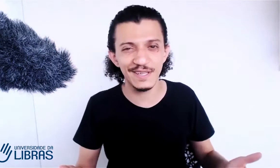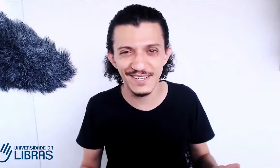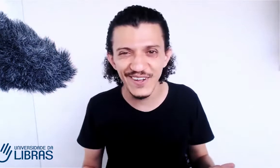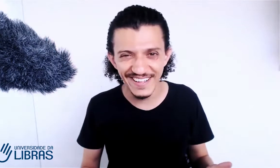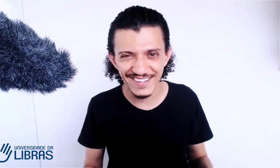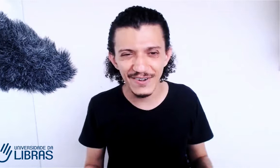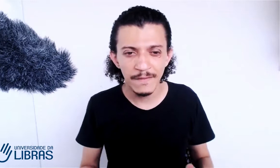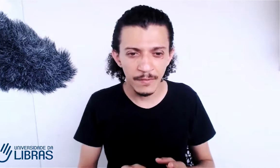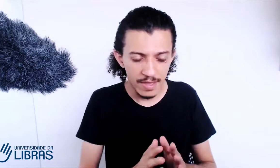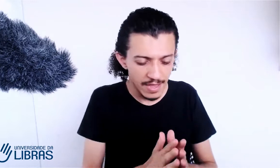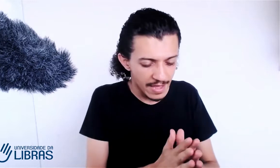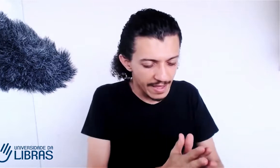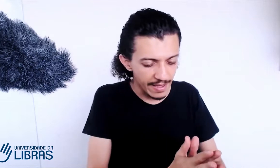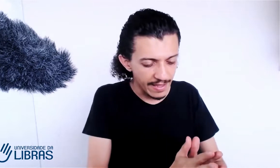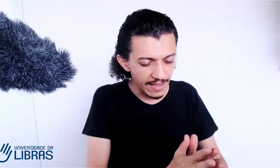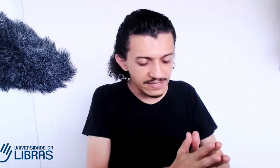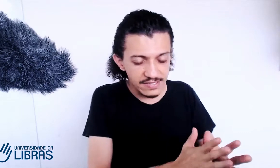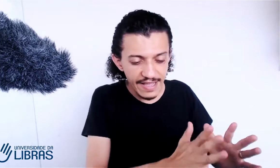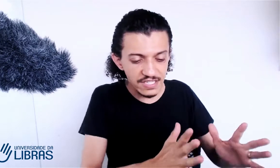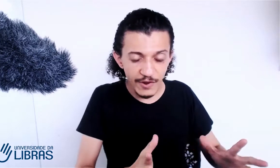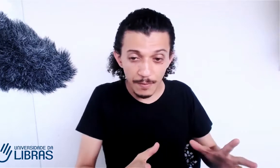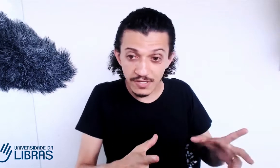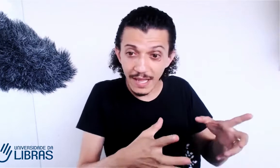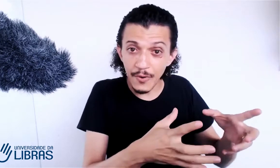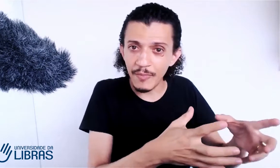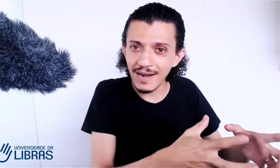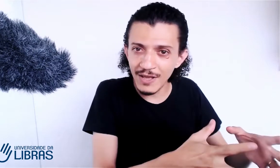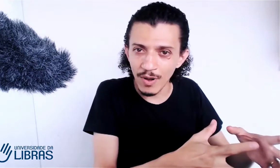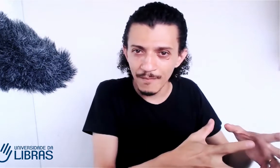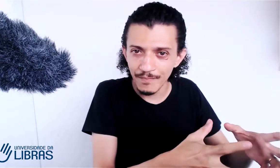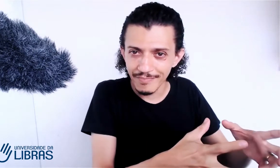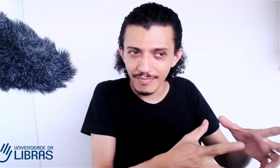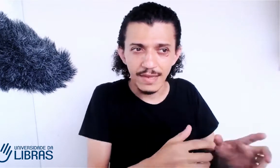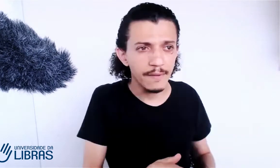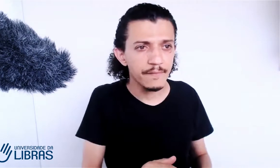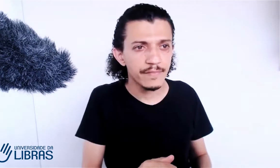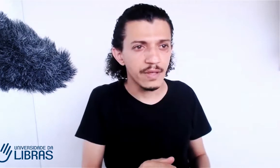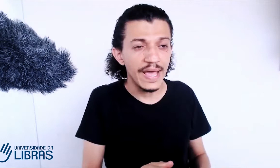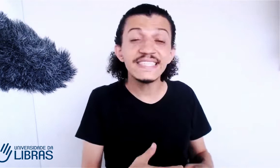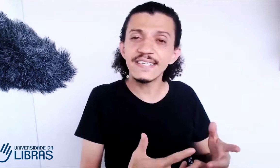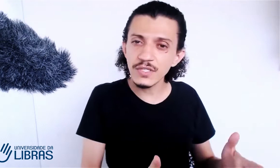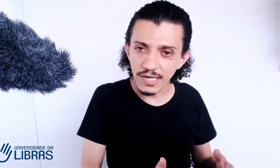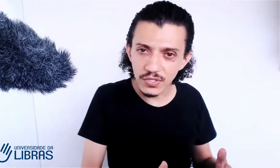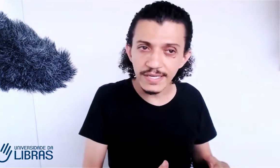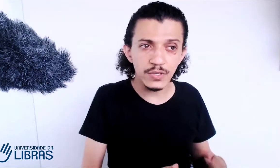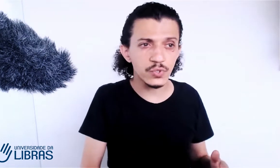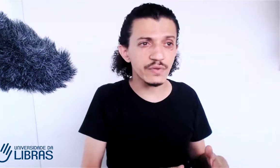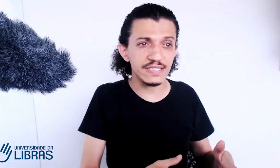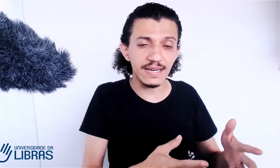aconteceu, entendeu? Então, existem esses fenômenos aí da própria língua, tá? Então, existem situações em que o surdo vai sinalizar